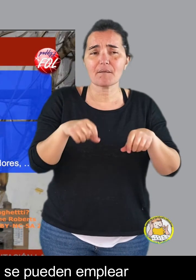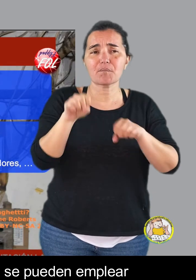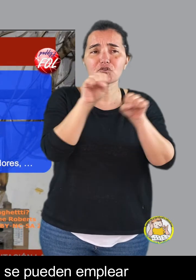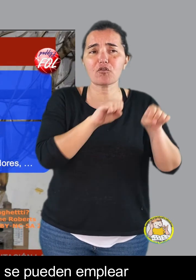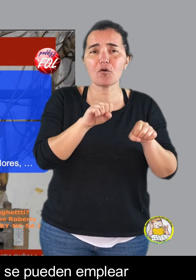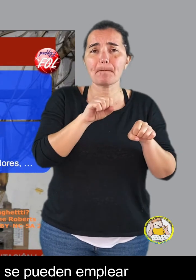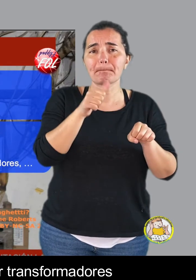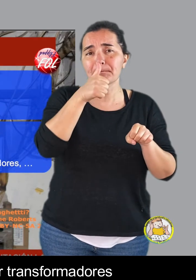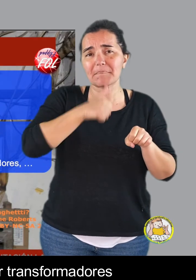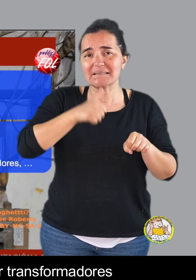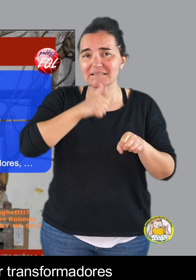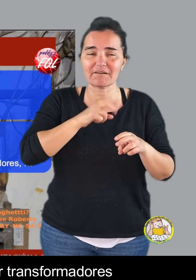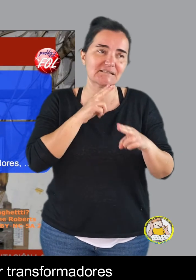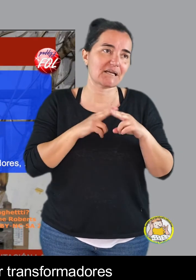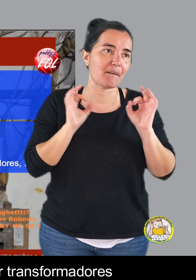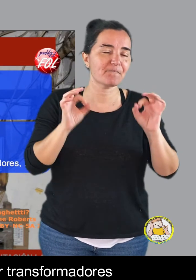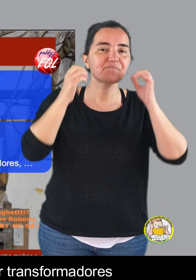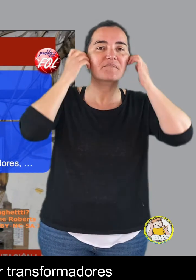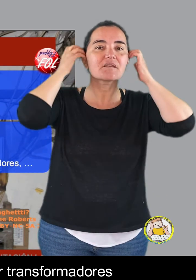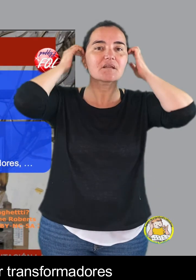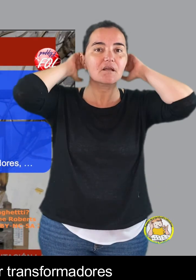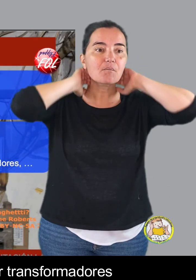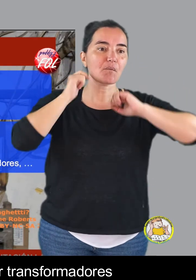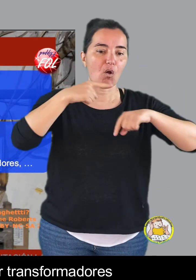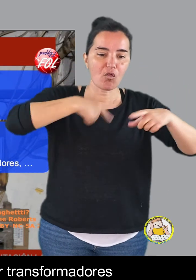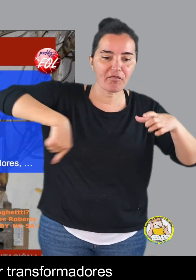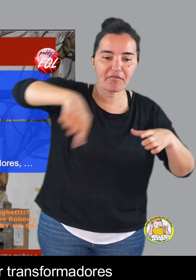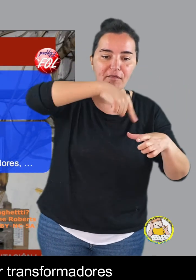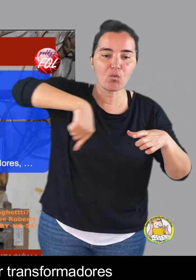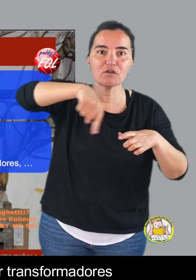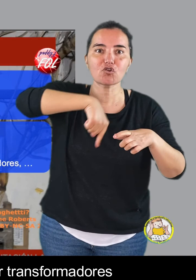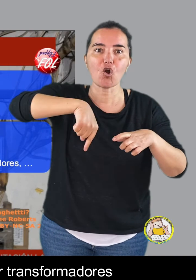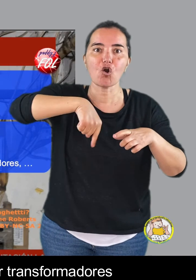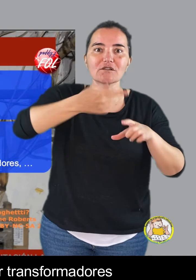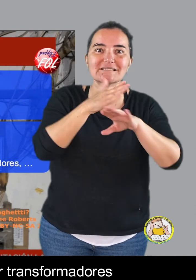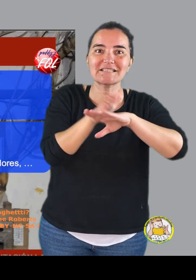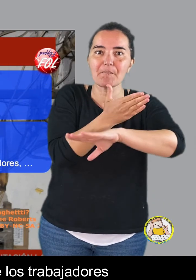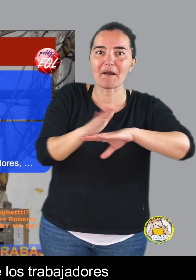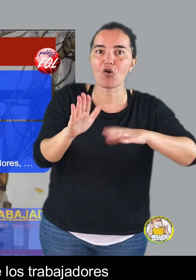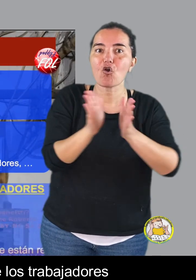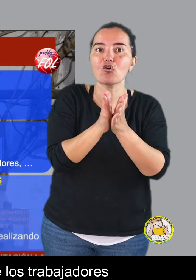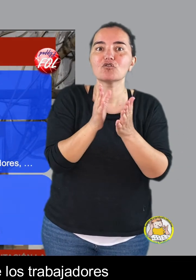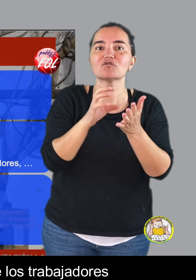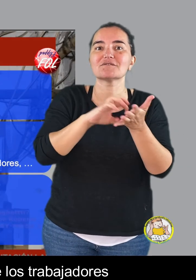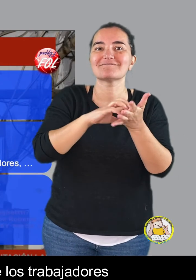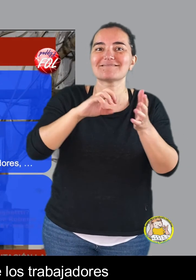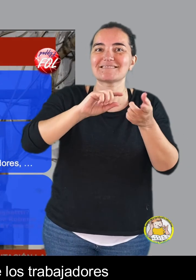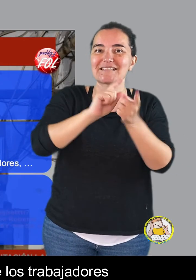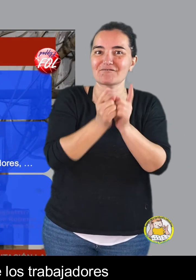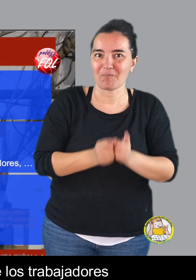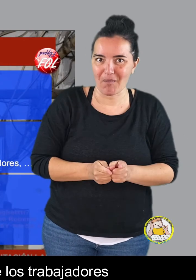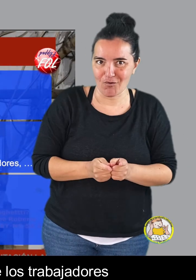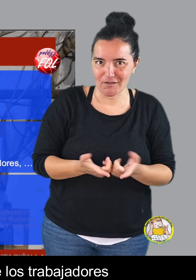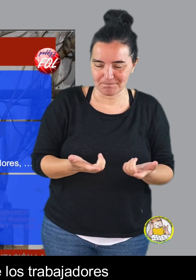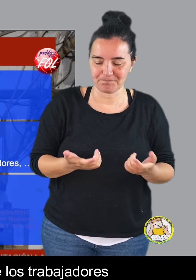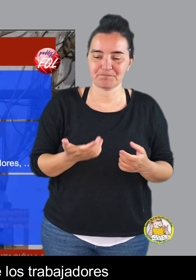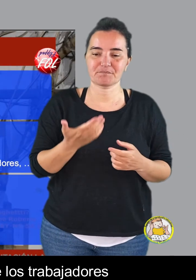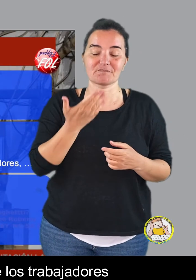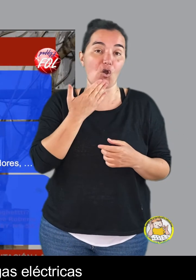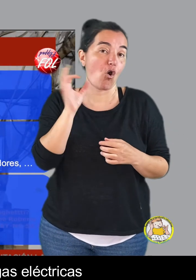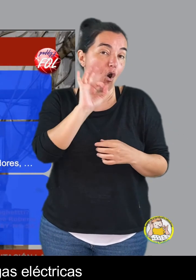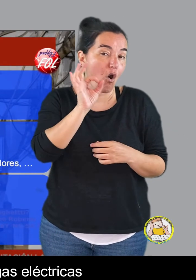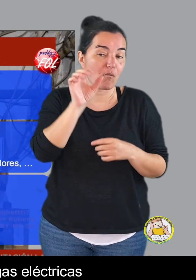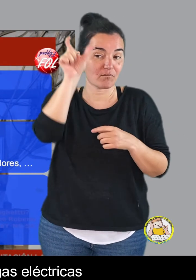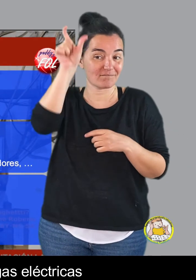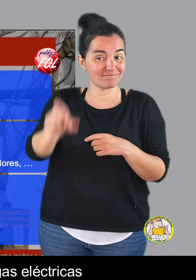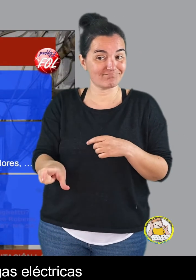que se pueden emplear son, por ejemplo, separar circuitos por transformadores. Medidas que se pueden utilizar sobre los